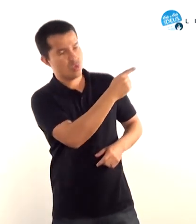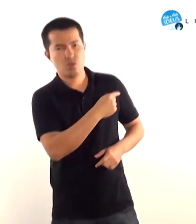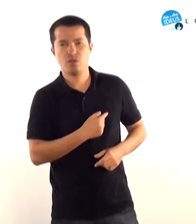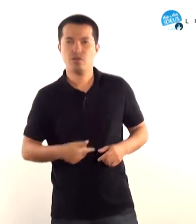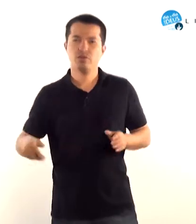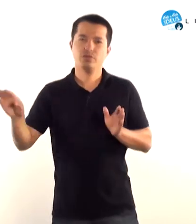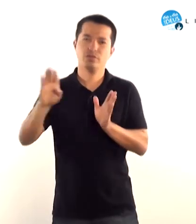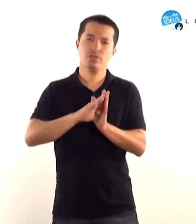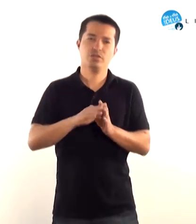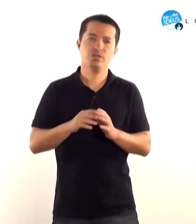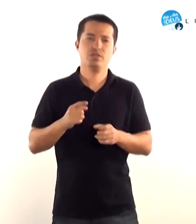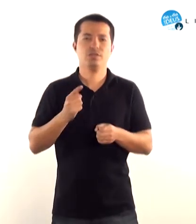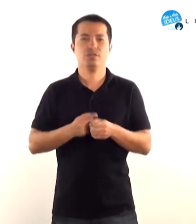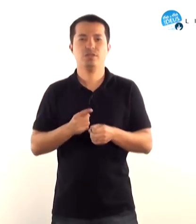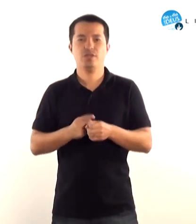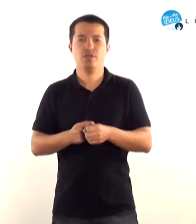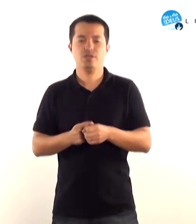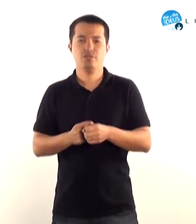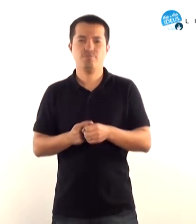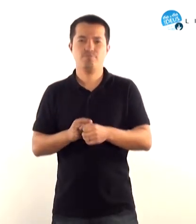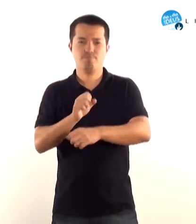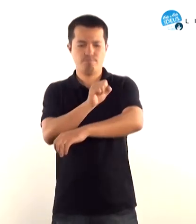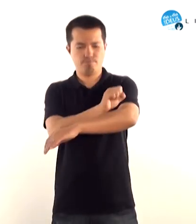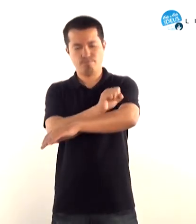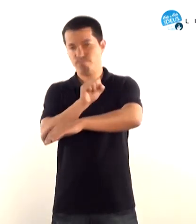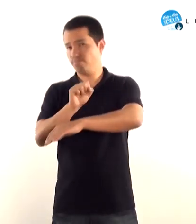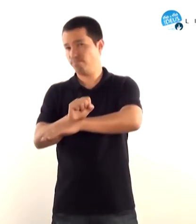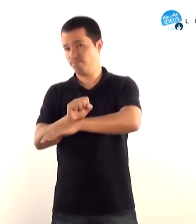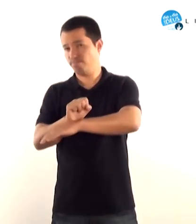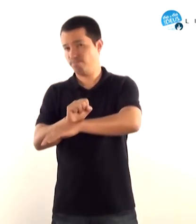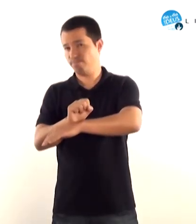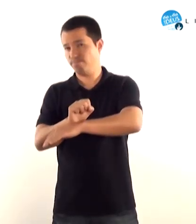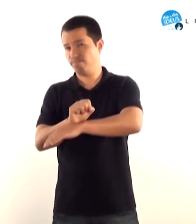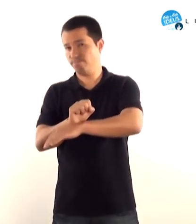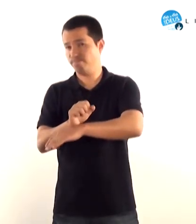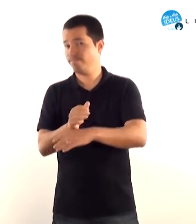Para a cidade de Sodoma.